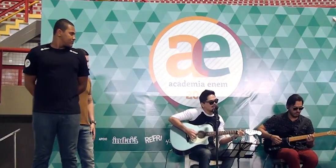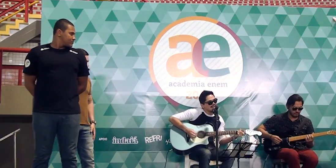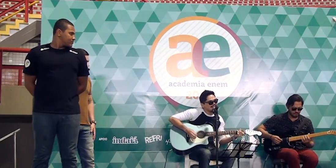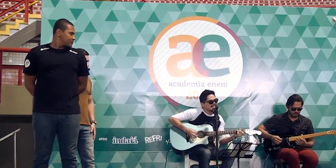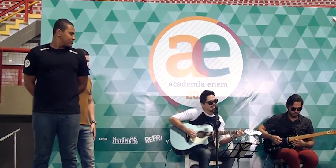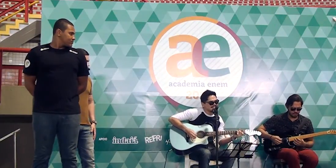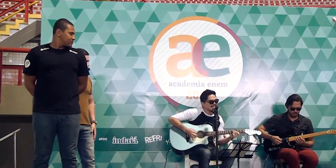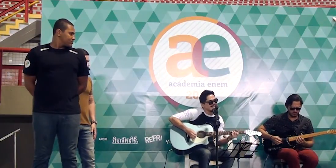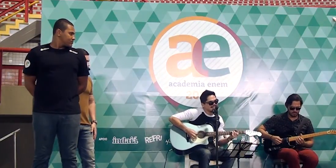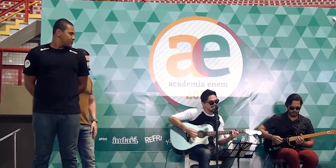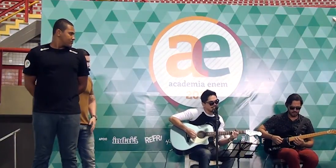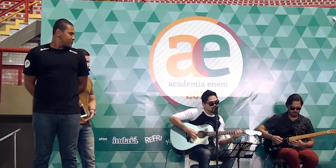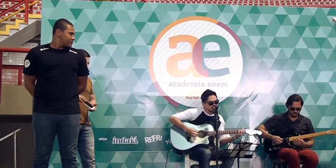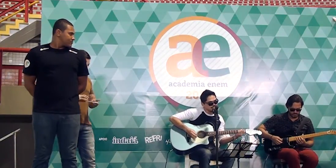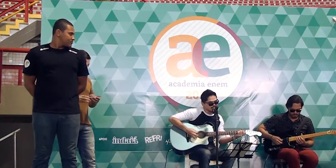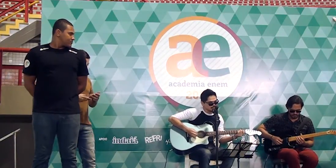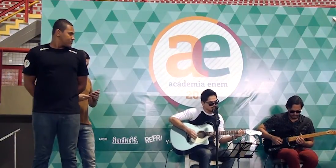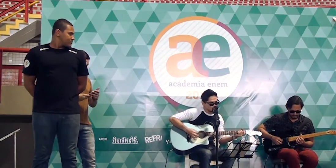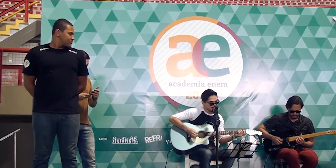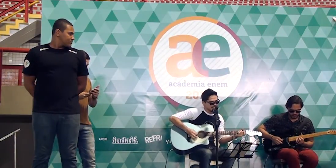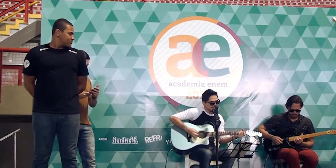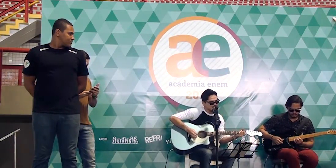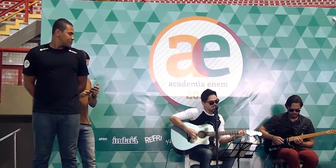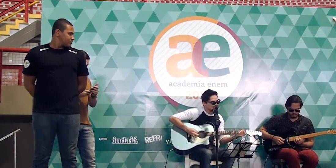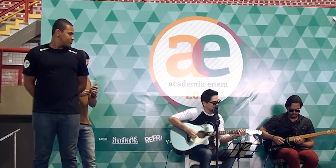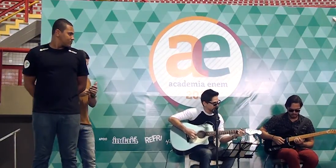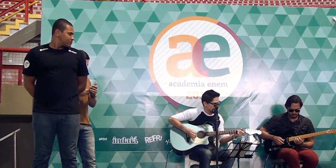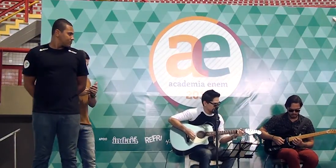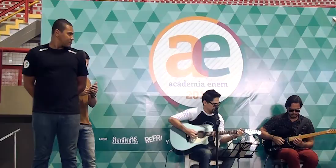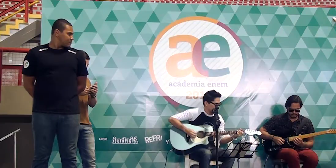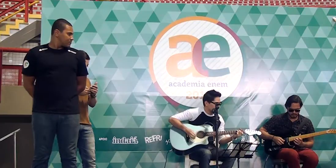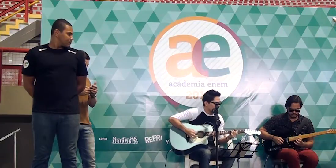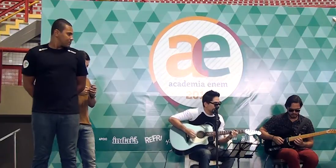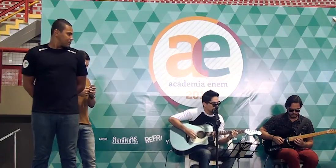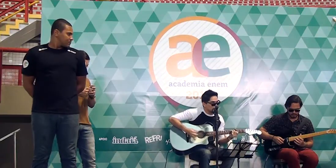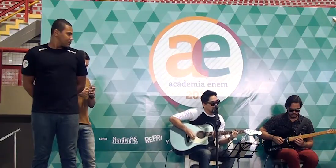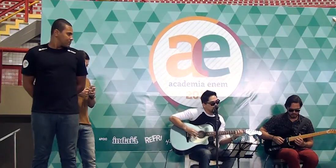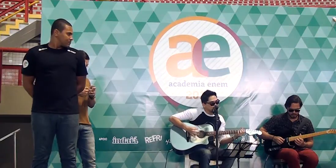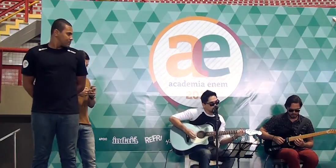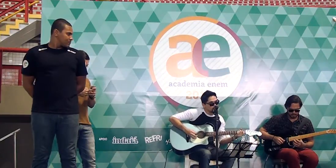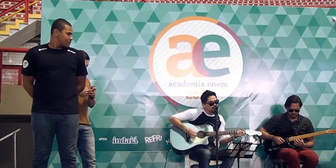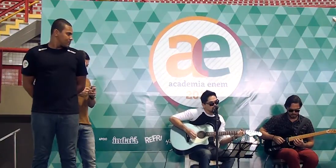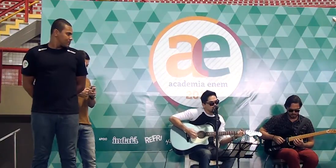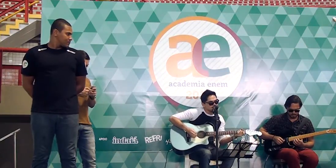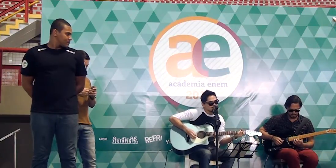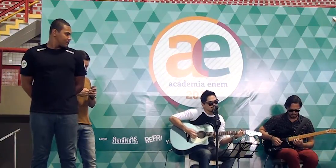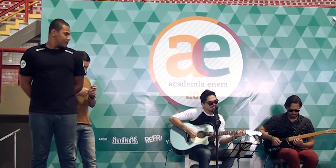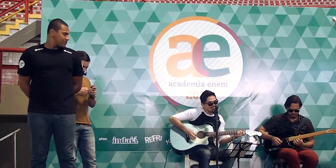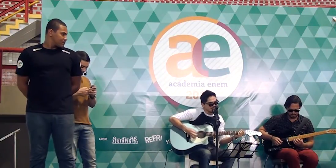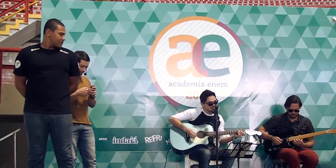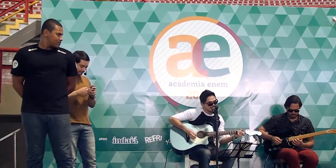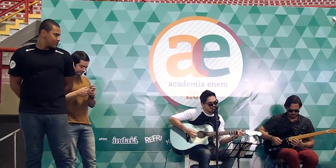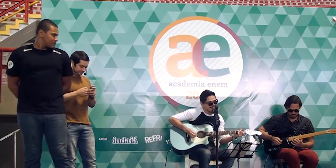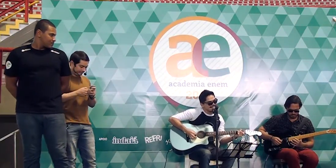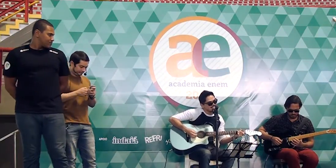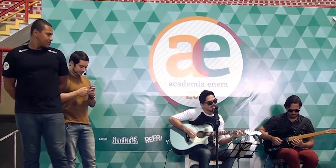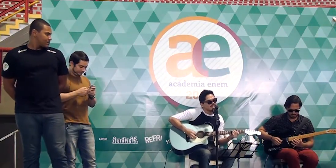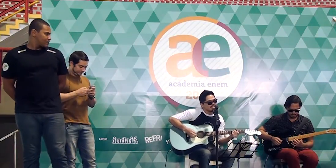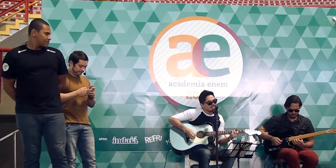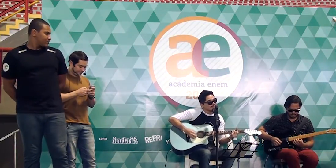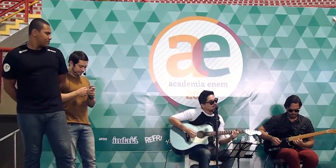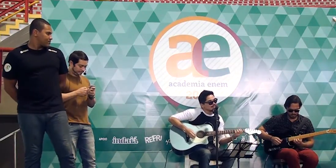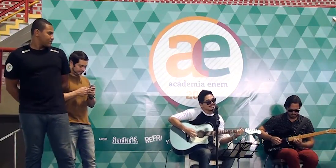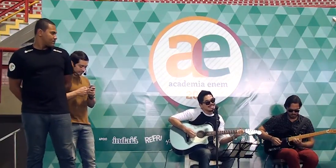Amazonas, no Araguaiaiá, na Baixada Fluminense, Mato Grosso, Minas